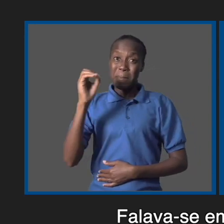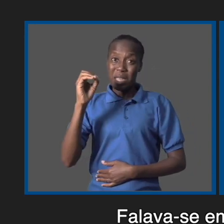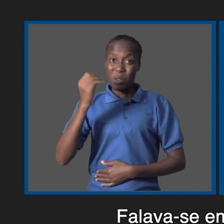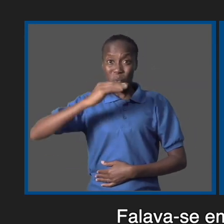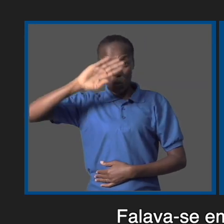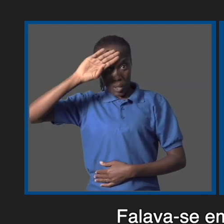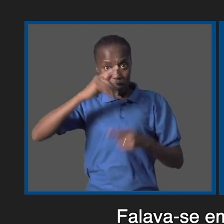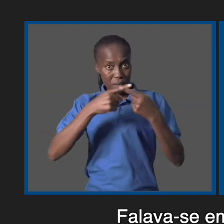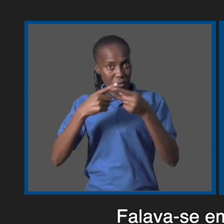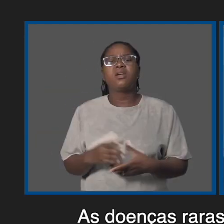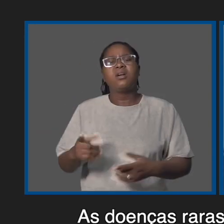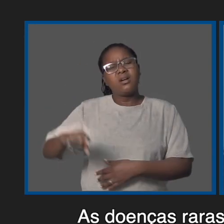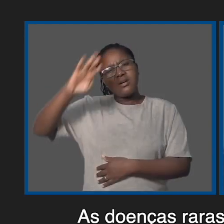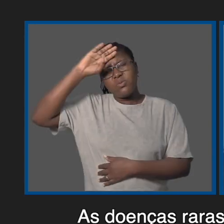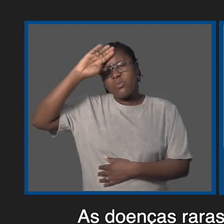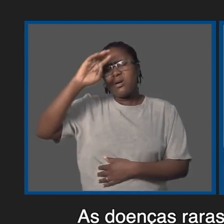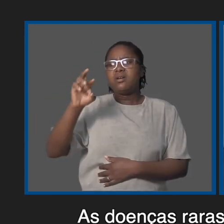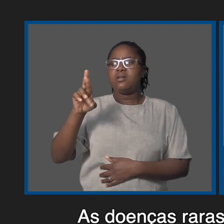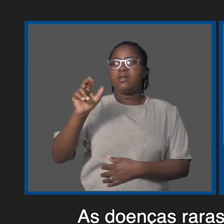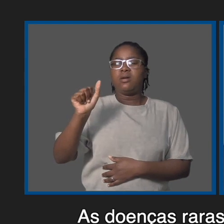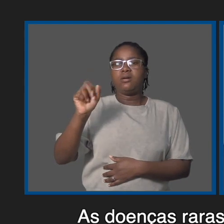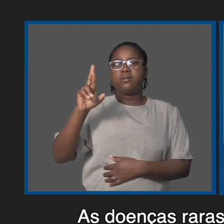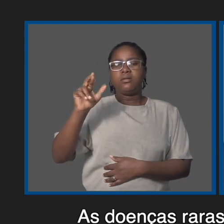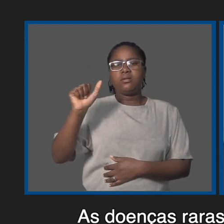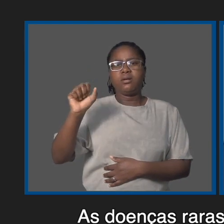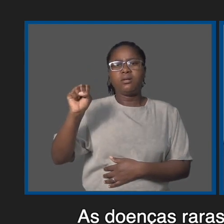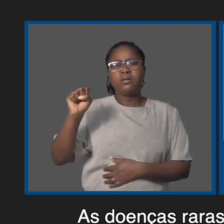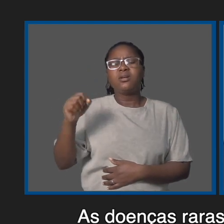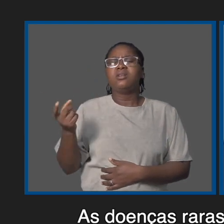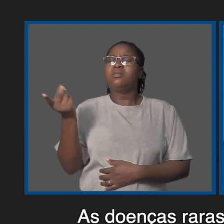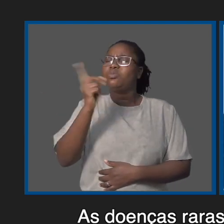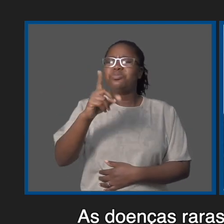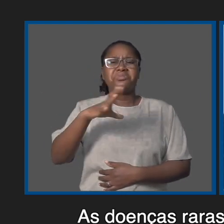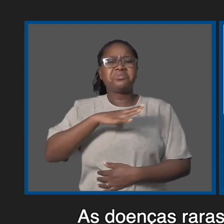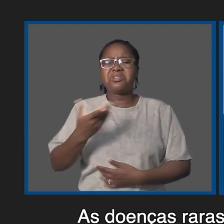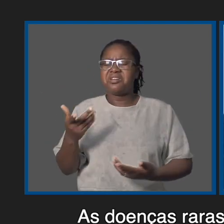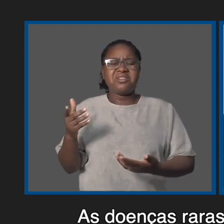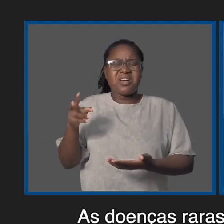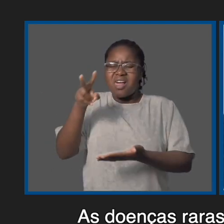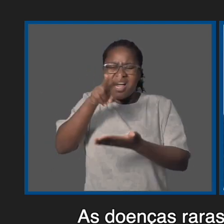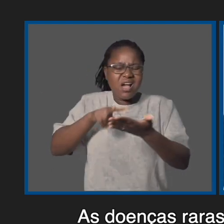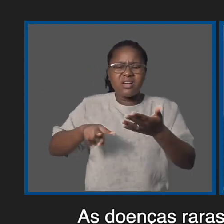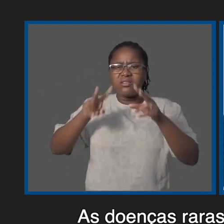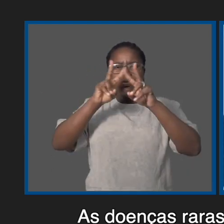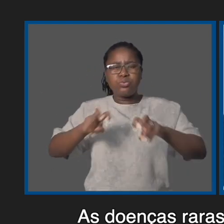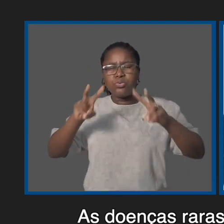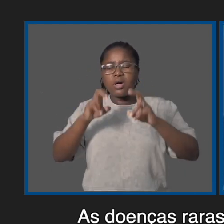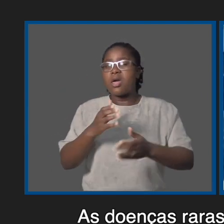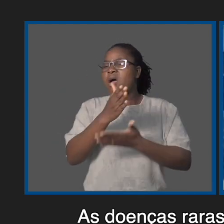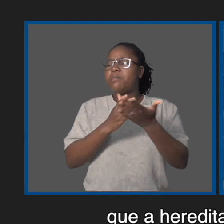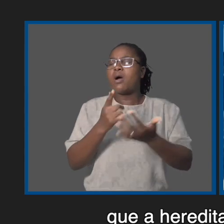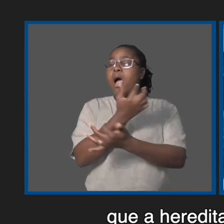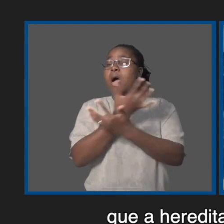genéticas catalogadas. As doenças raras não têm origem geográfica e muito menos uma causa clara, mas